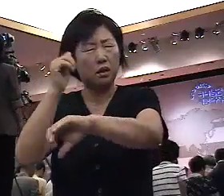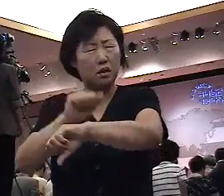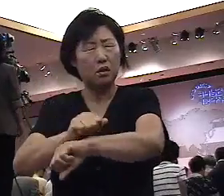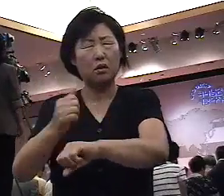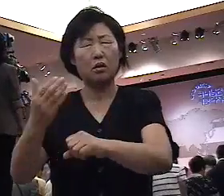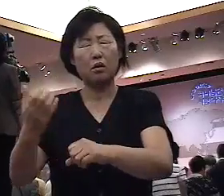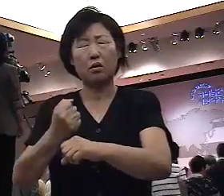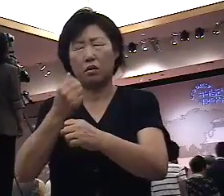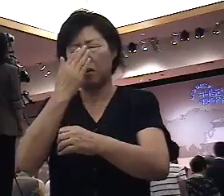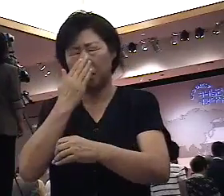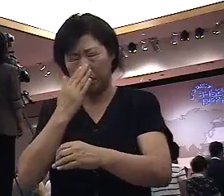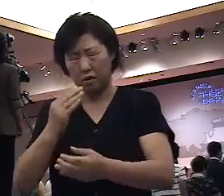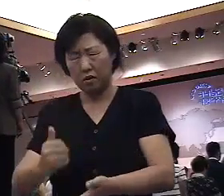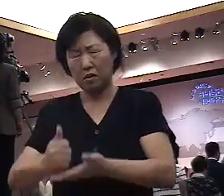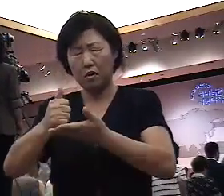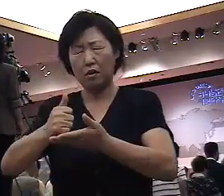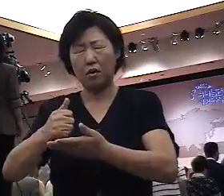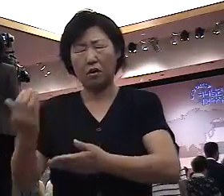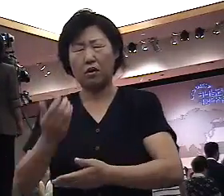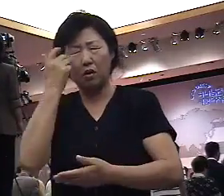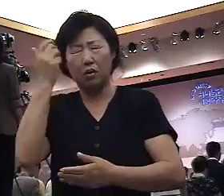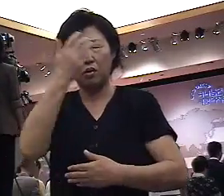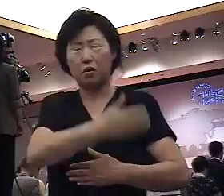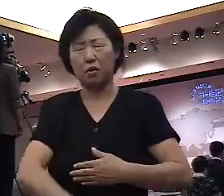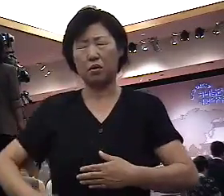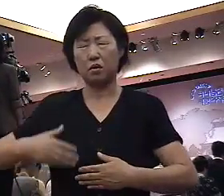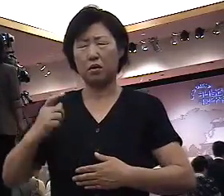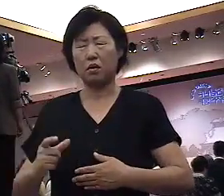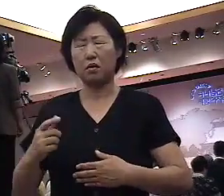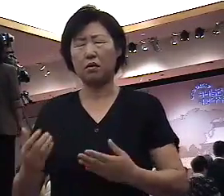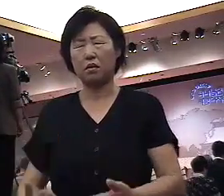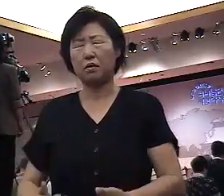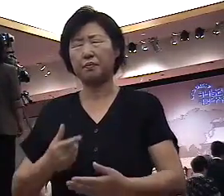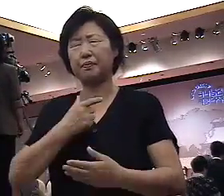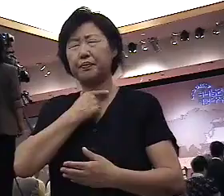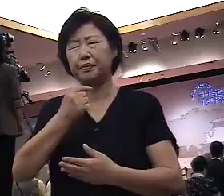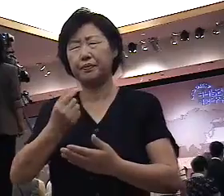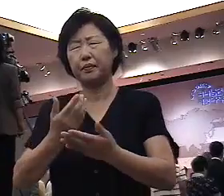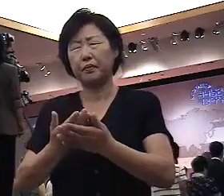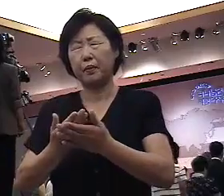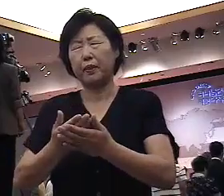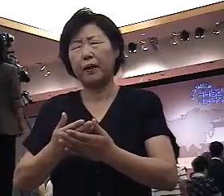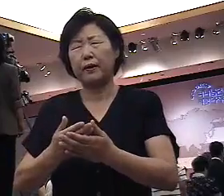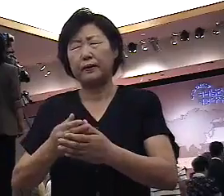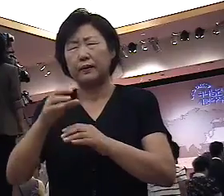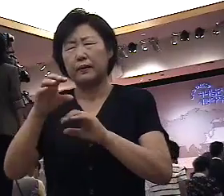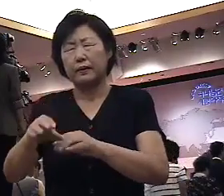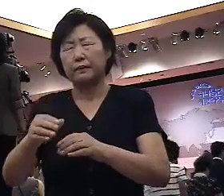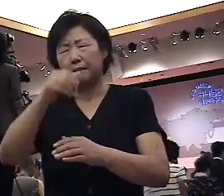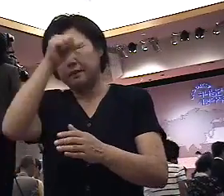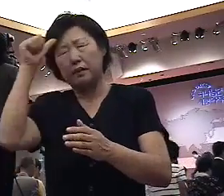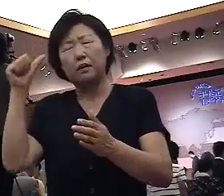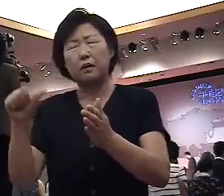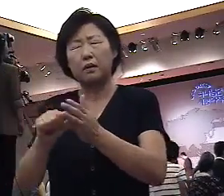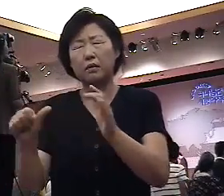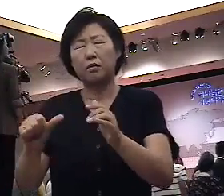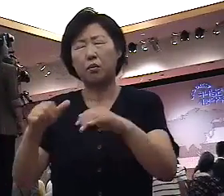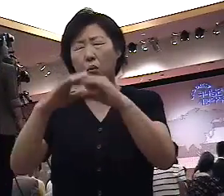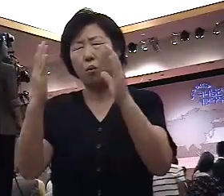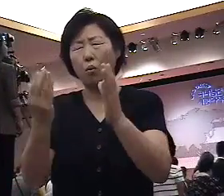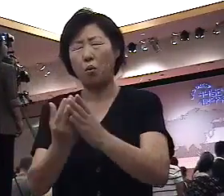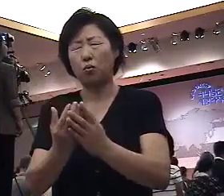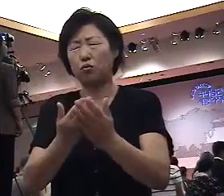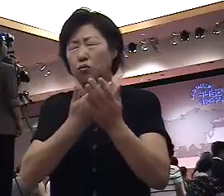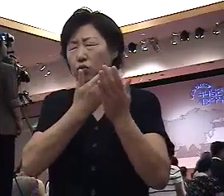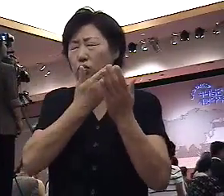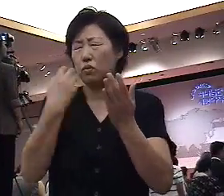겸비하게 섬기며 영육간의 강건함을 주시기를 바랍니다. 교회 각 부서에서 앞장서서 일하시는 장로님과 모든